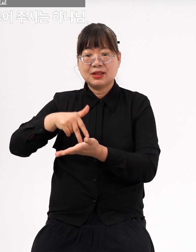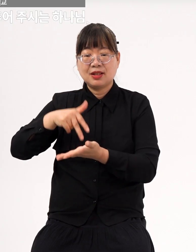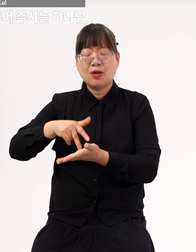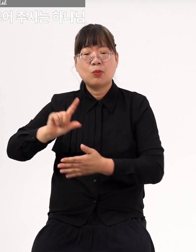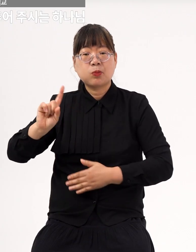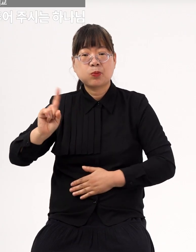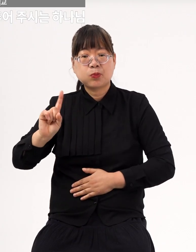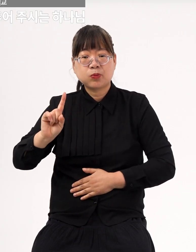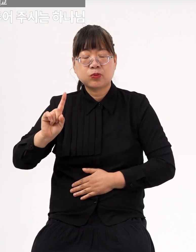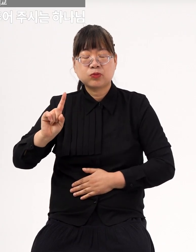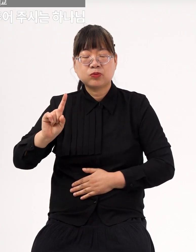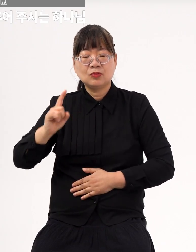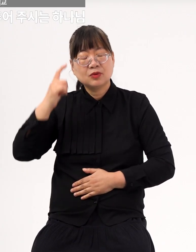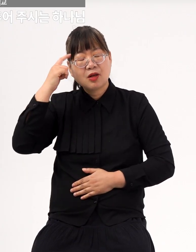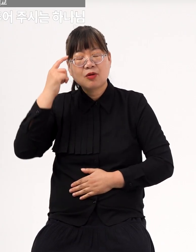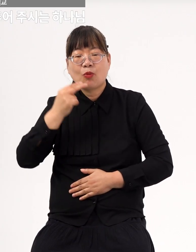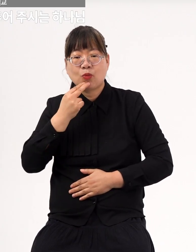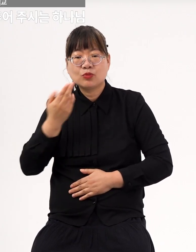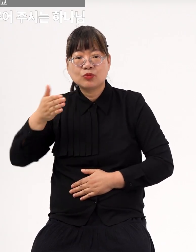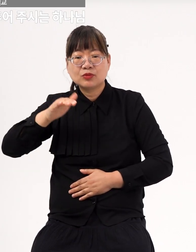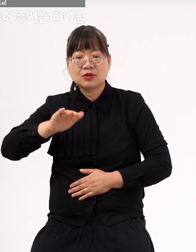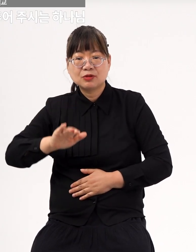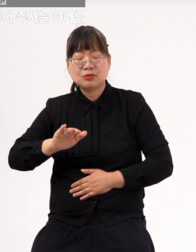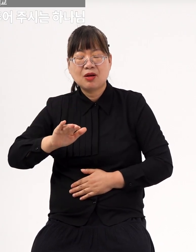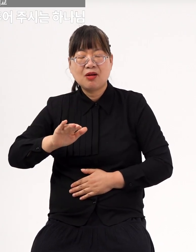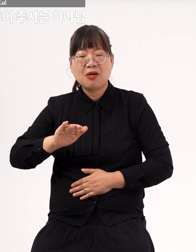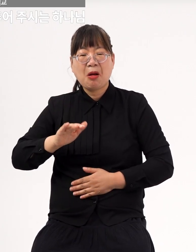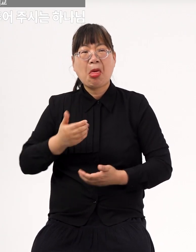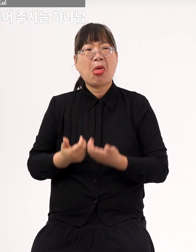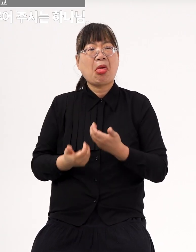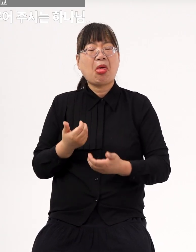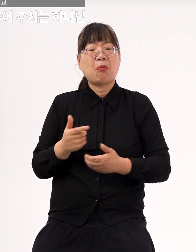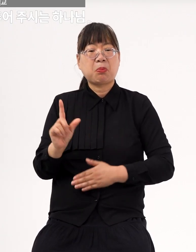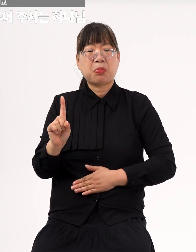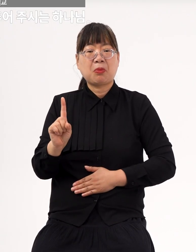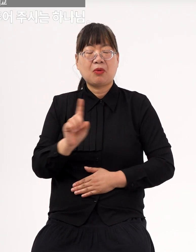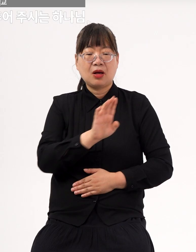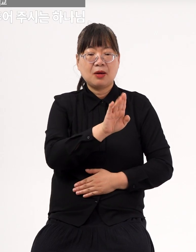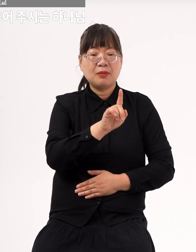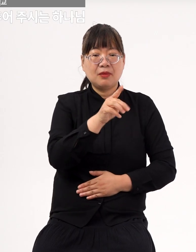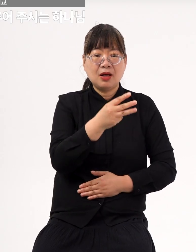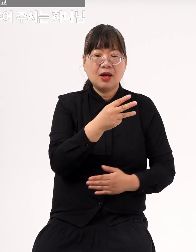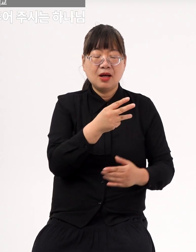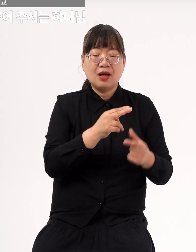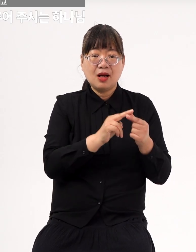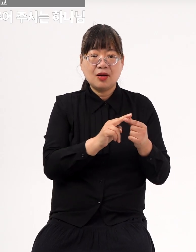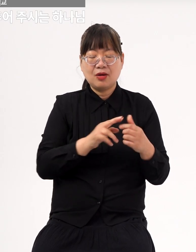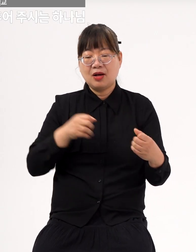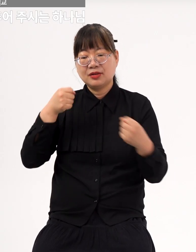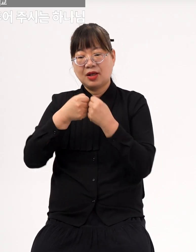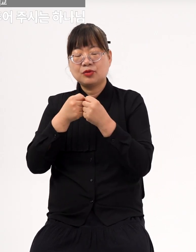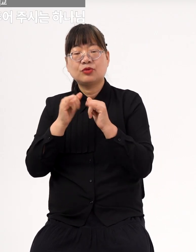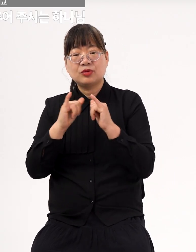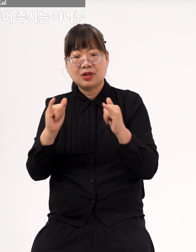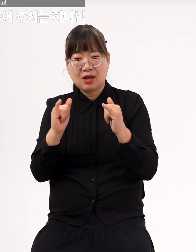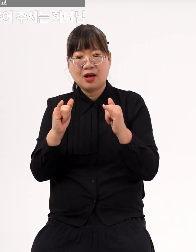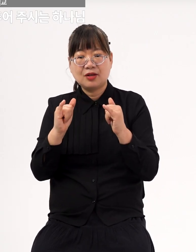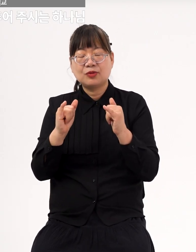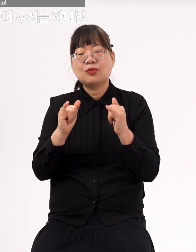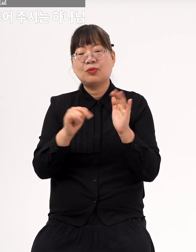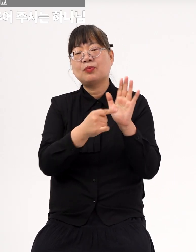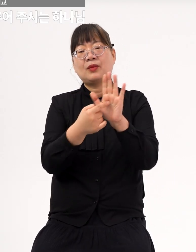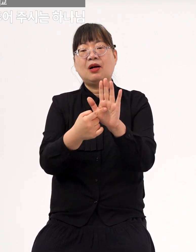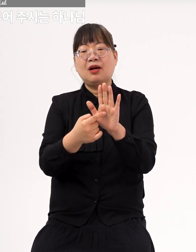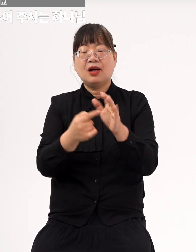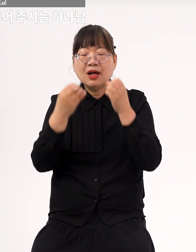졸지에 의도하지 않은 건데 아이러니죠. 바알하고 다투는 자가 돼버렸어요.